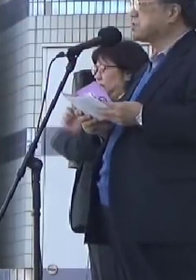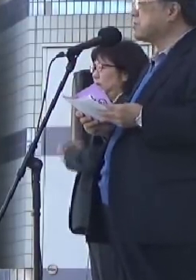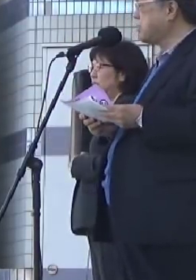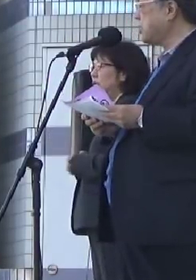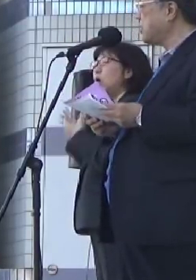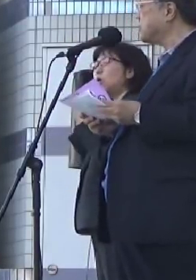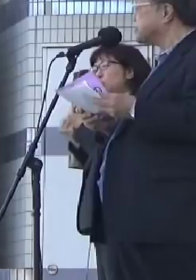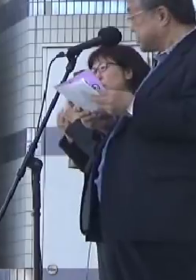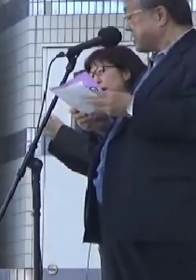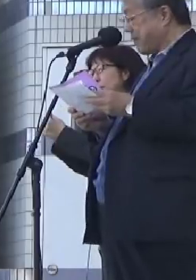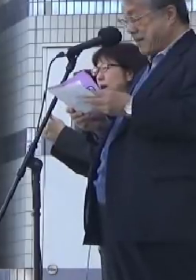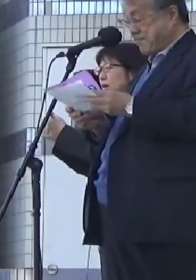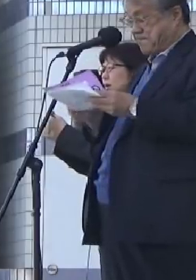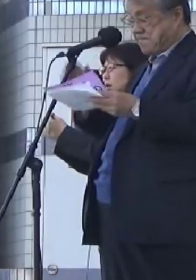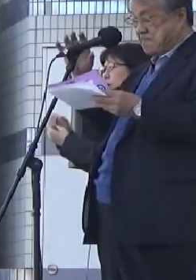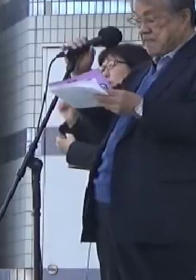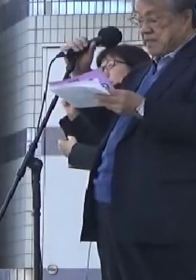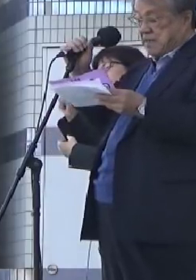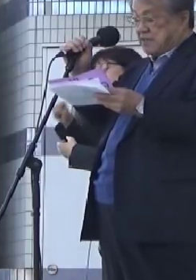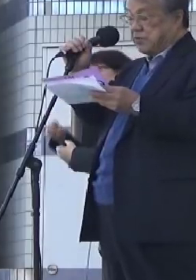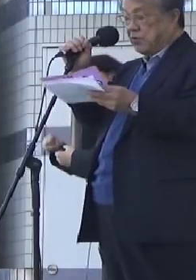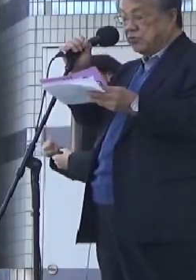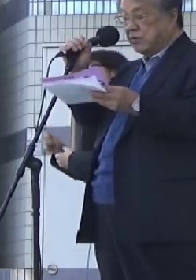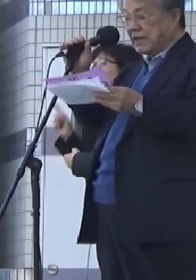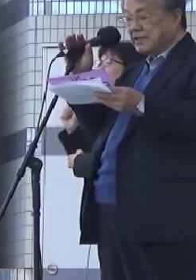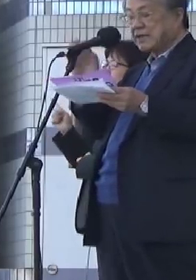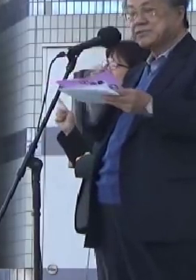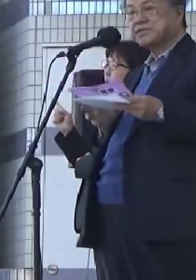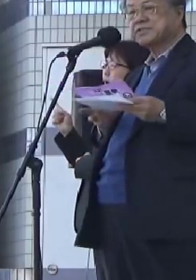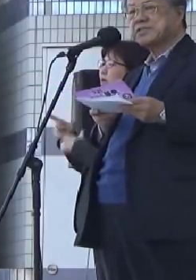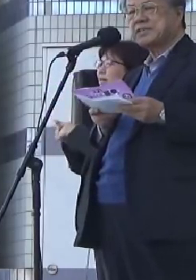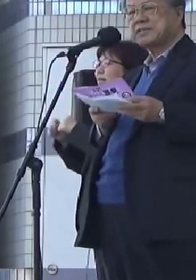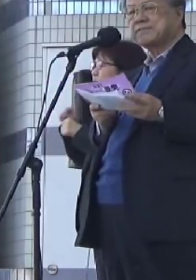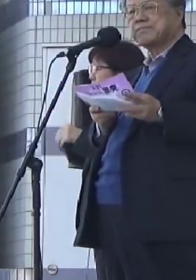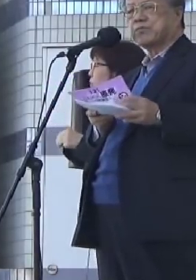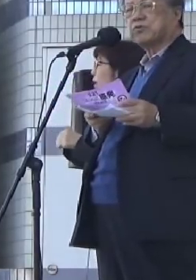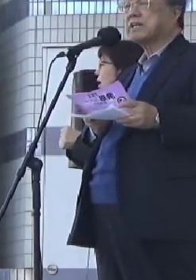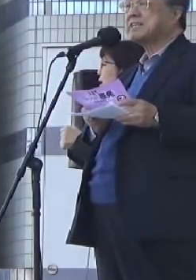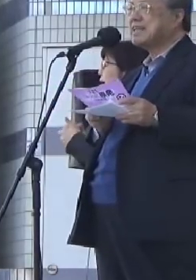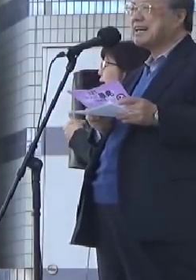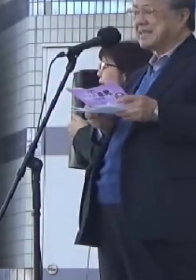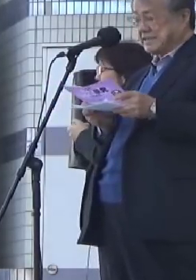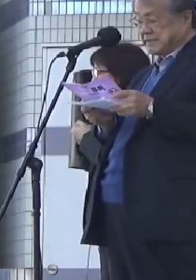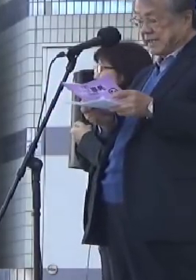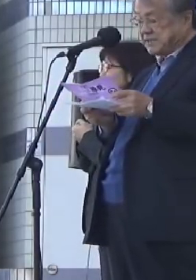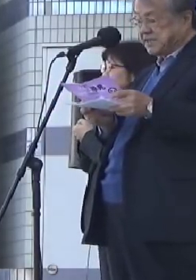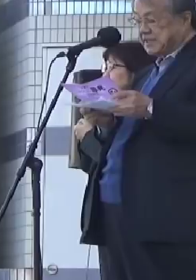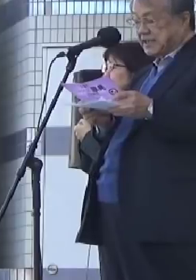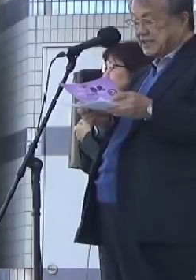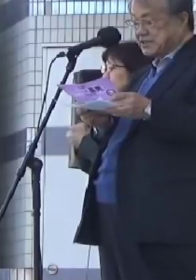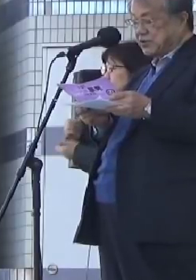の暴走を許せば日本は確実に膨大な